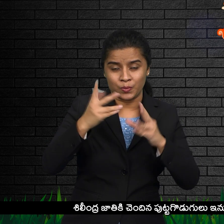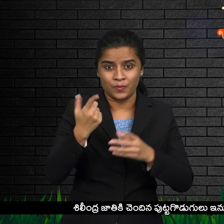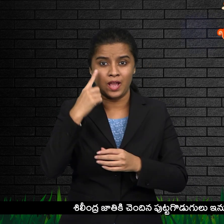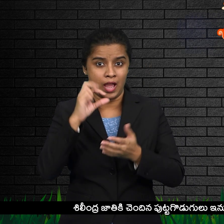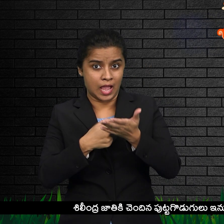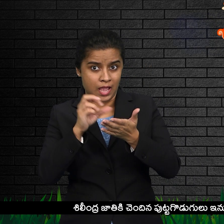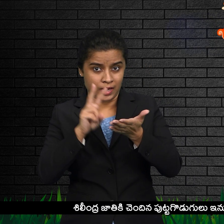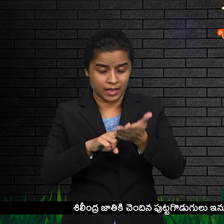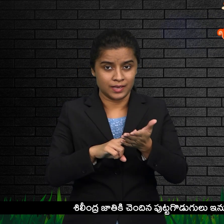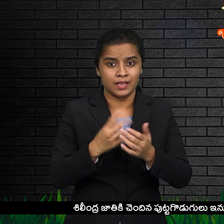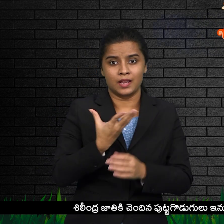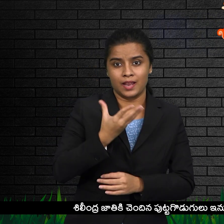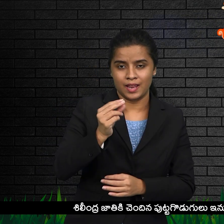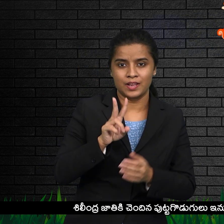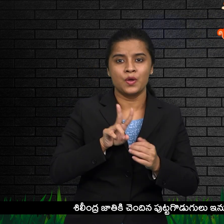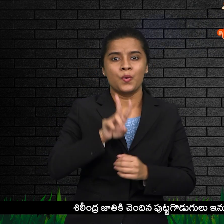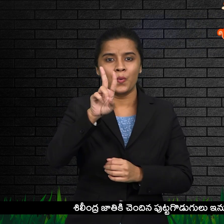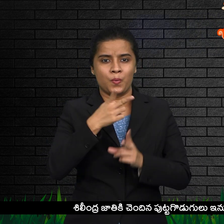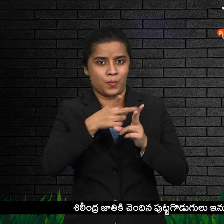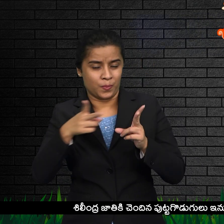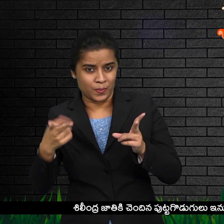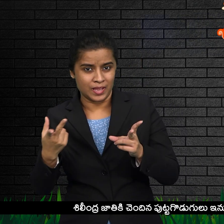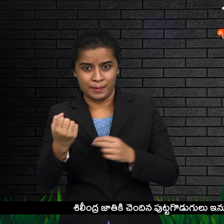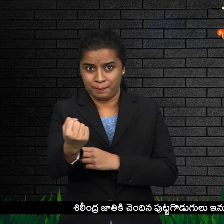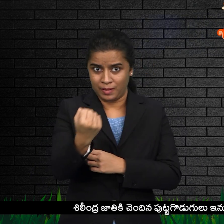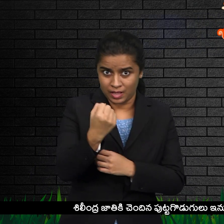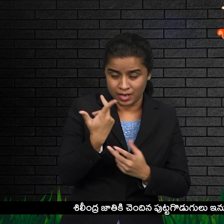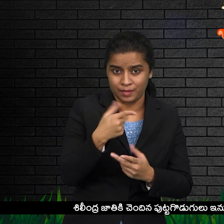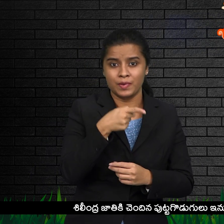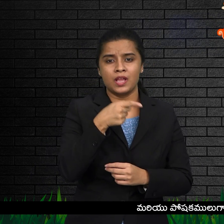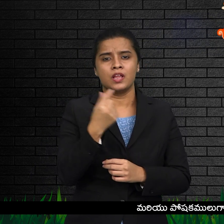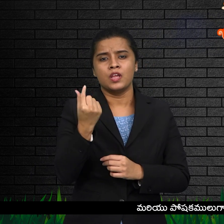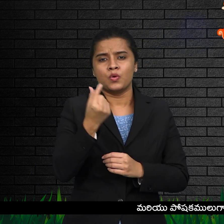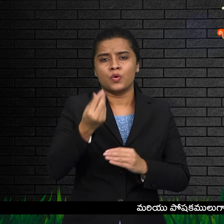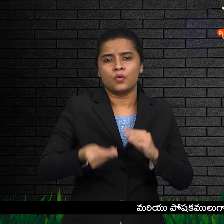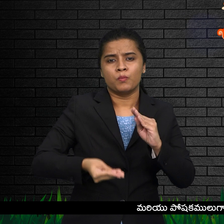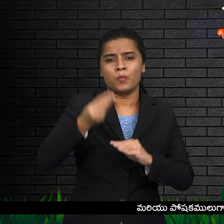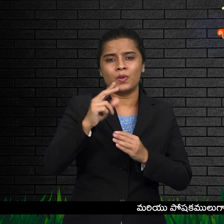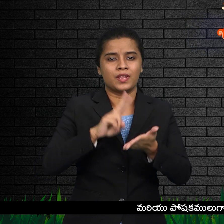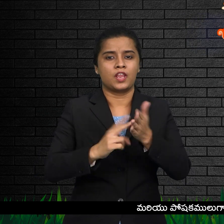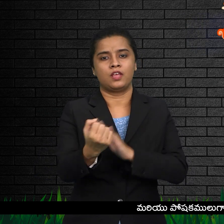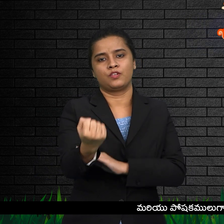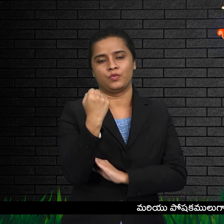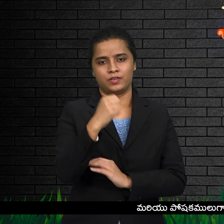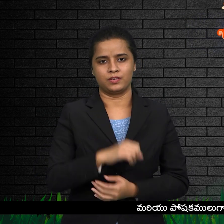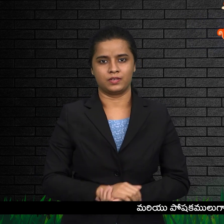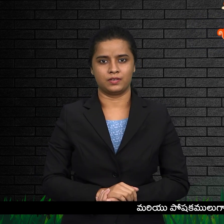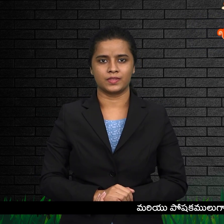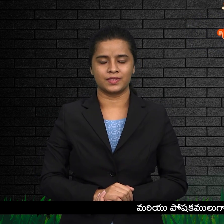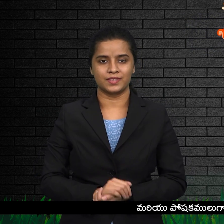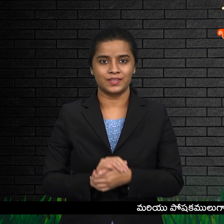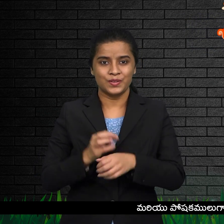విటమిన్లను ఎక్కువగా కలిగి ఉంటాయి. మరియు పోషకములుగా కూడా